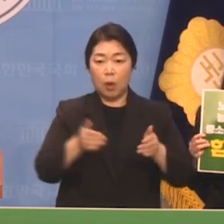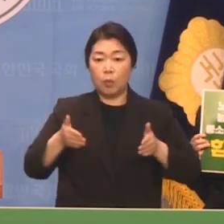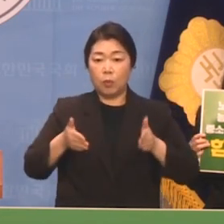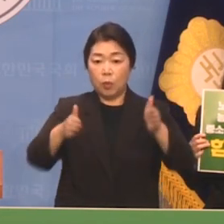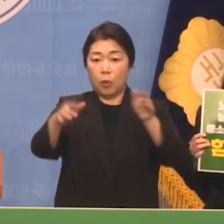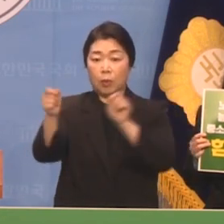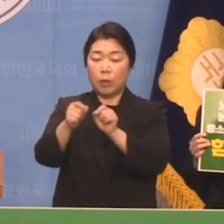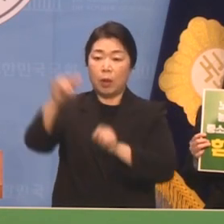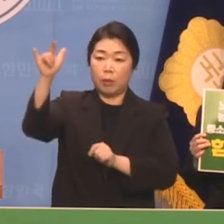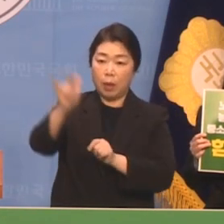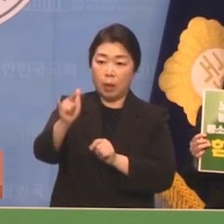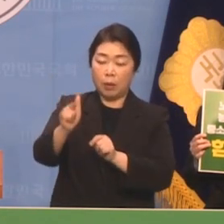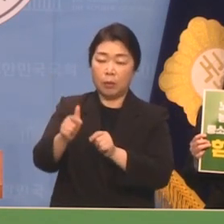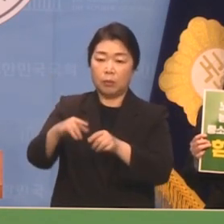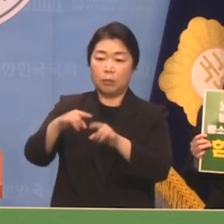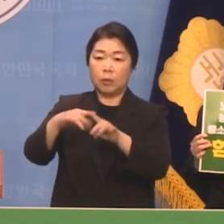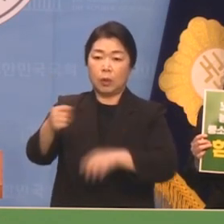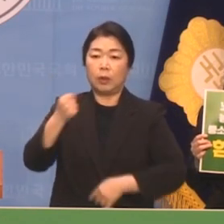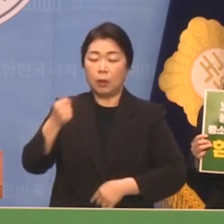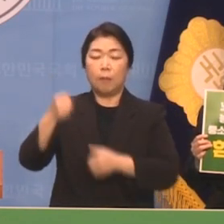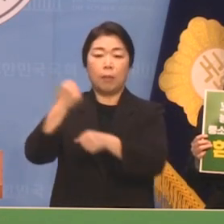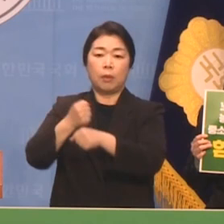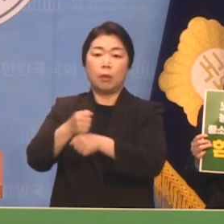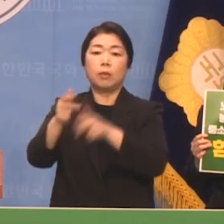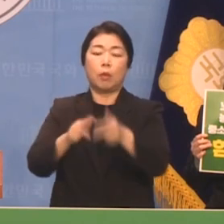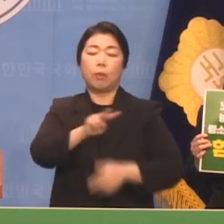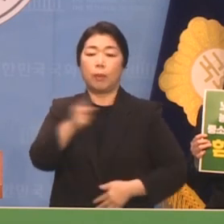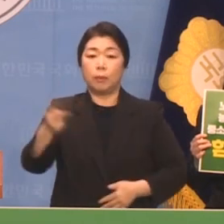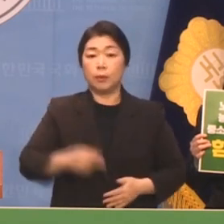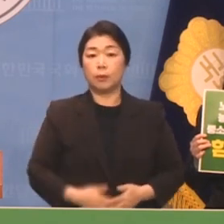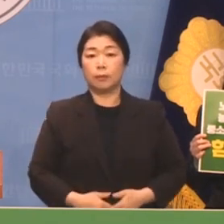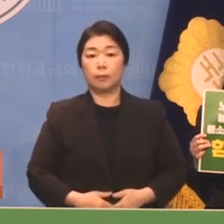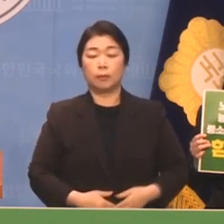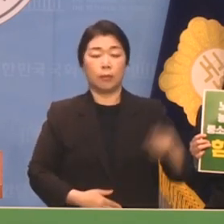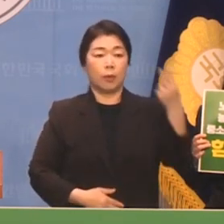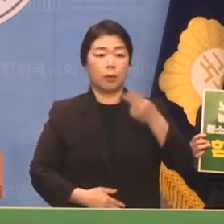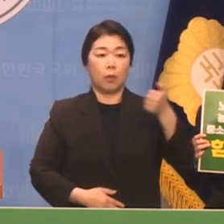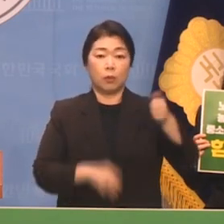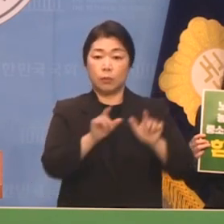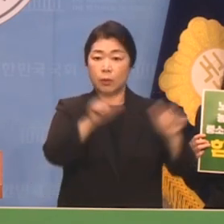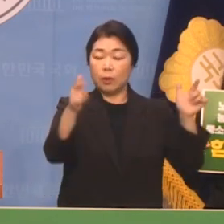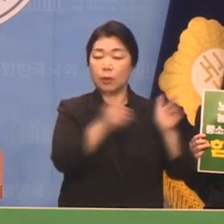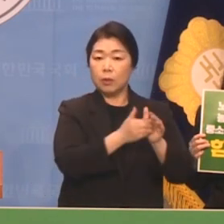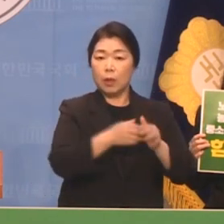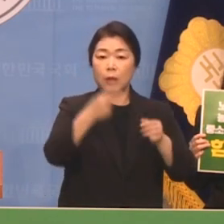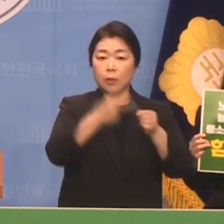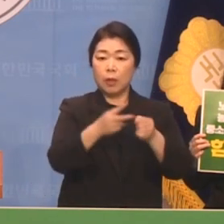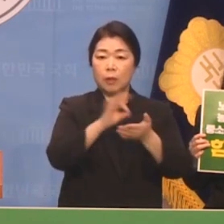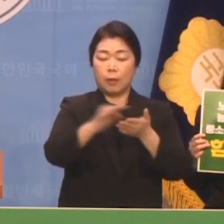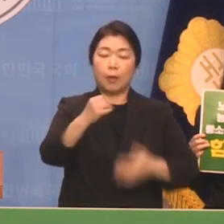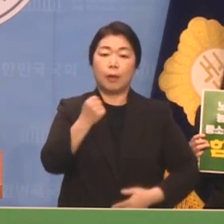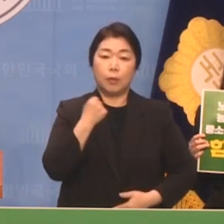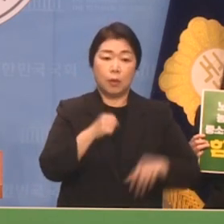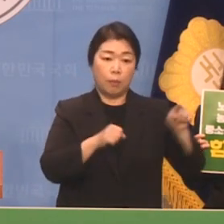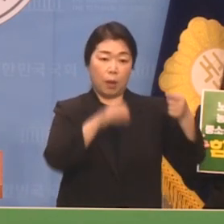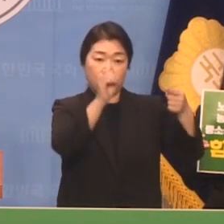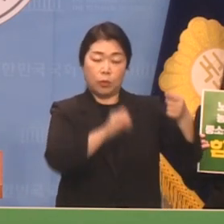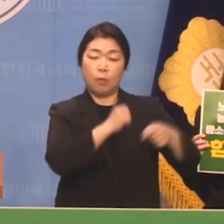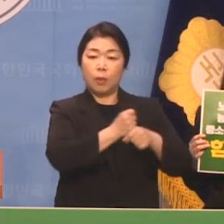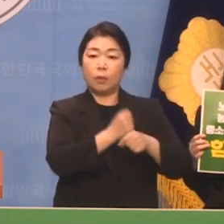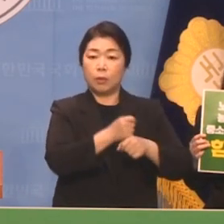전환하겠습니다. 둘째, 2050년까지 재생에너지 100%를 추진하여 탄소 중립